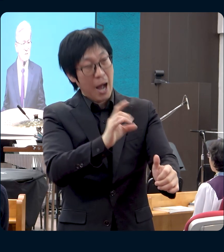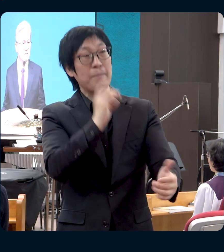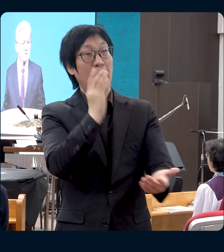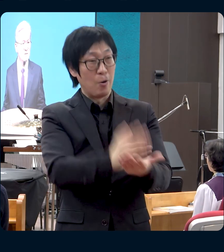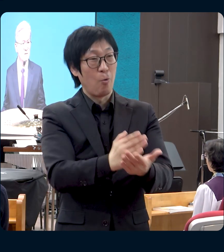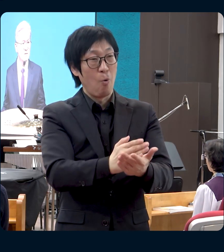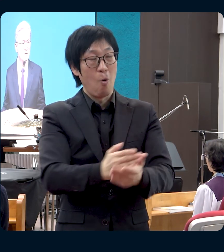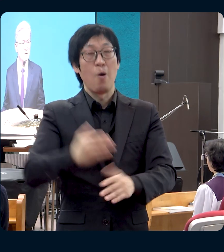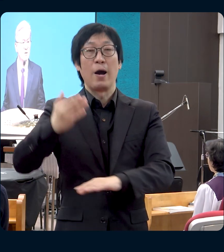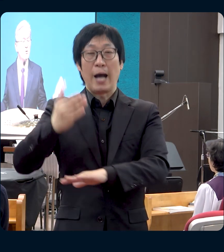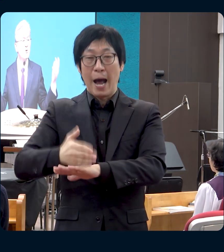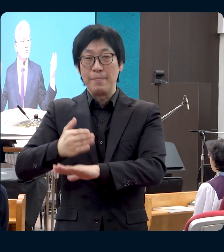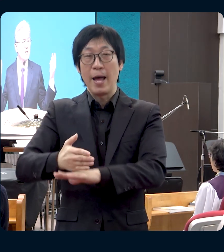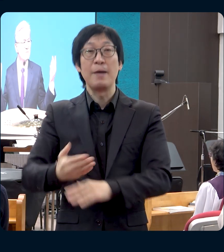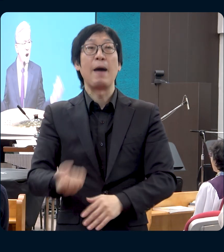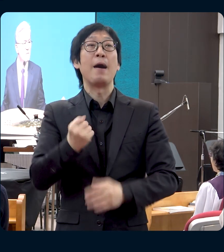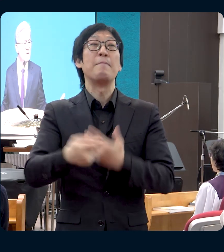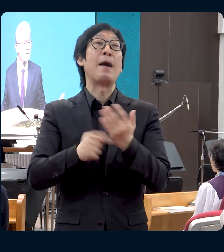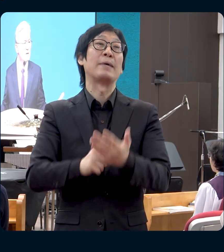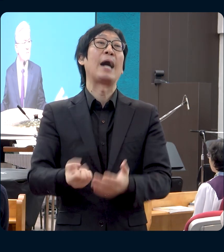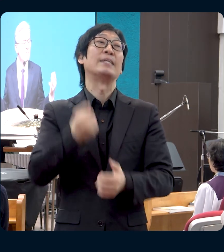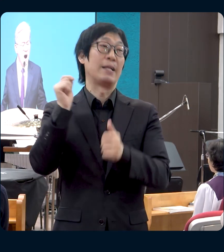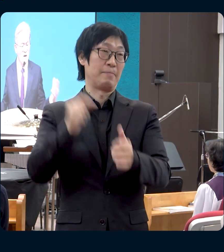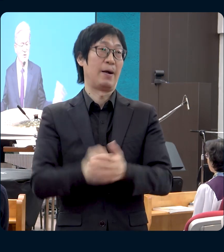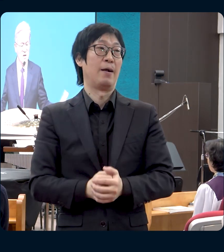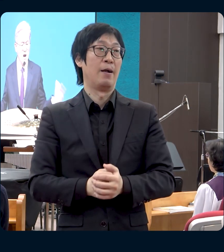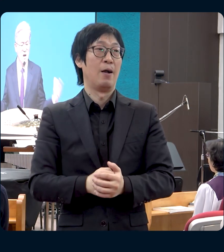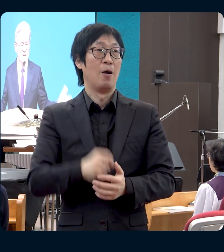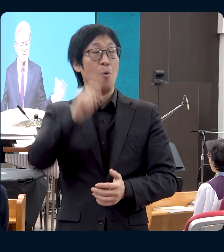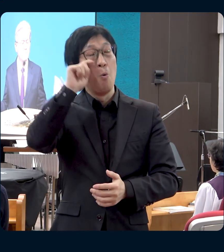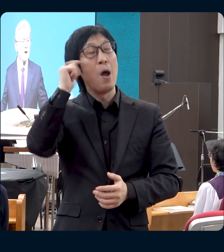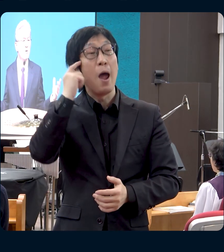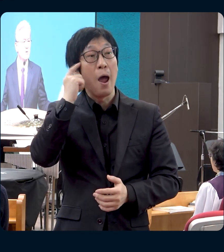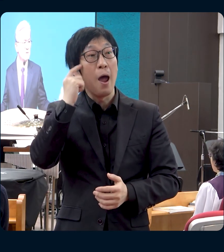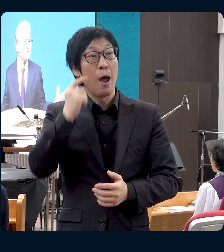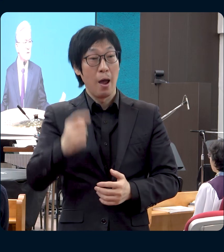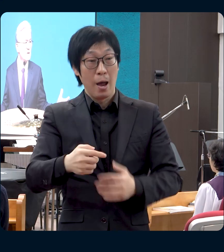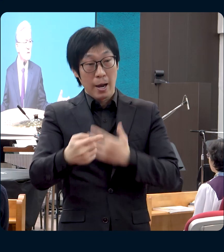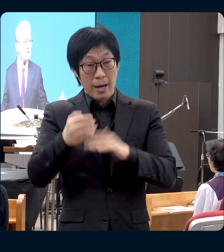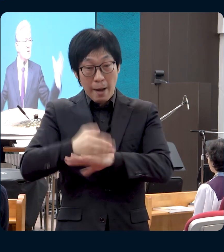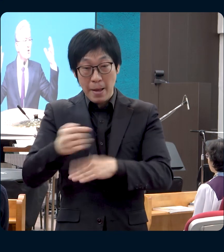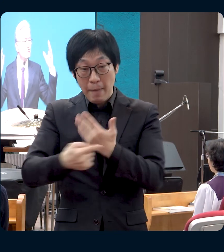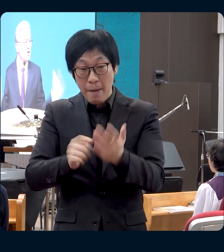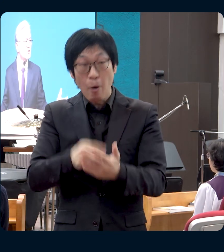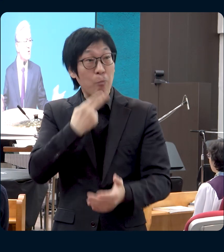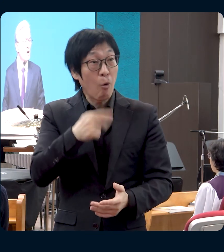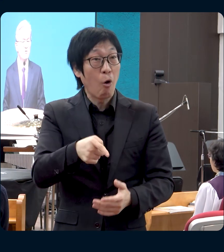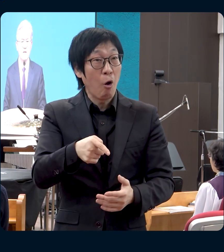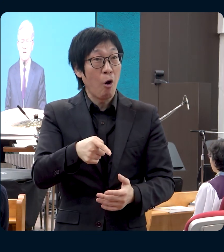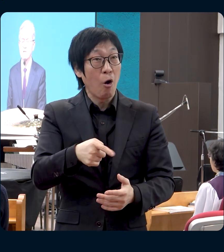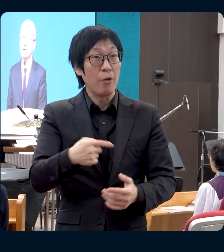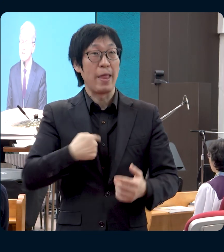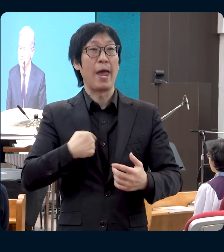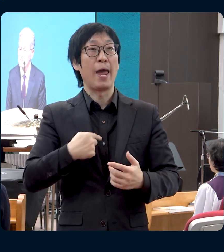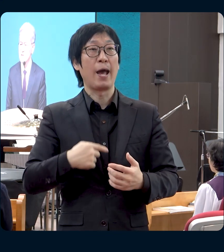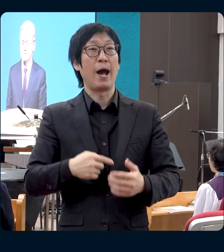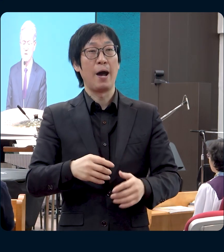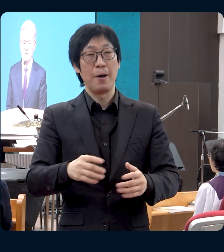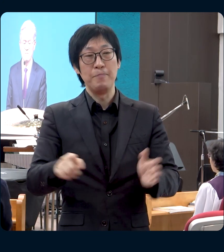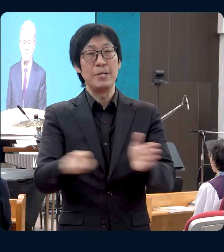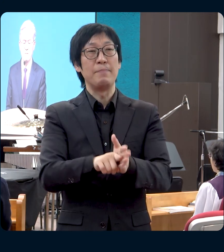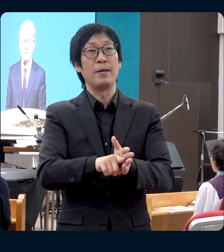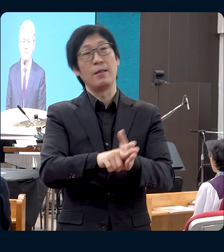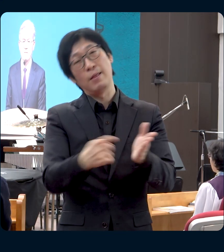뜻이에요. 그리고 우리의 마음을 마귀가 지배하고 있는 그 죄성 가운데 있다는 그런